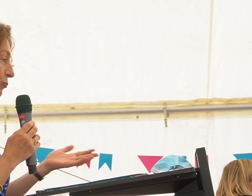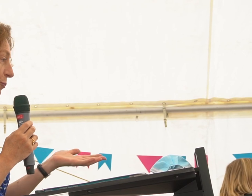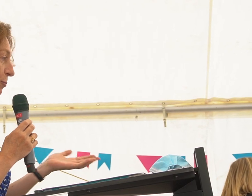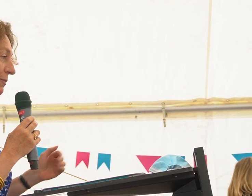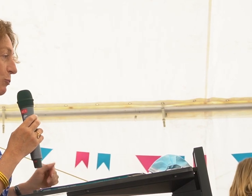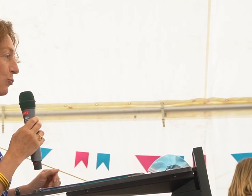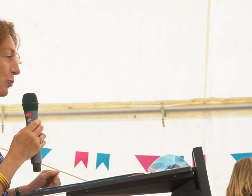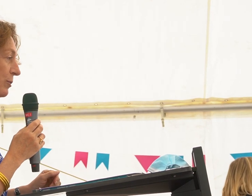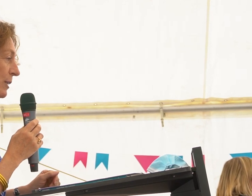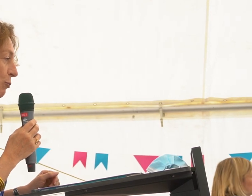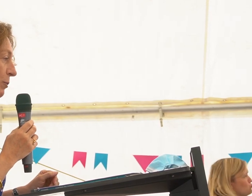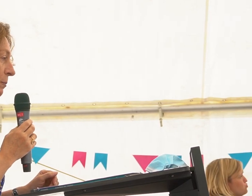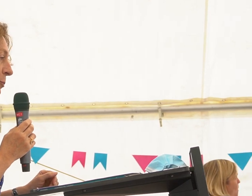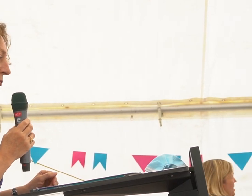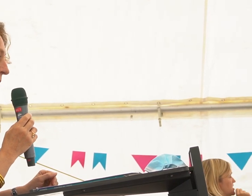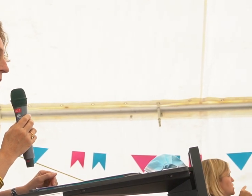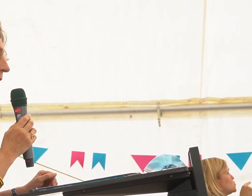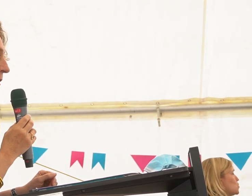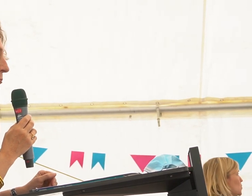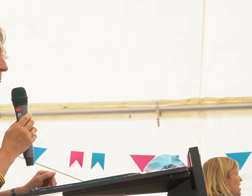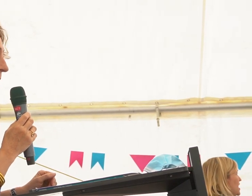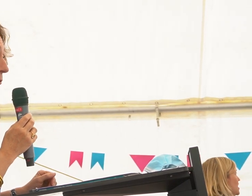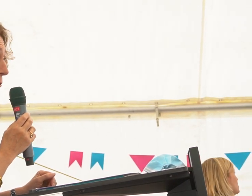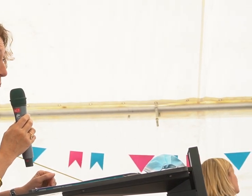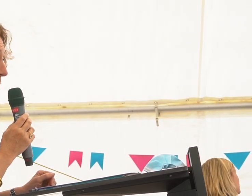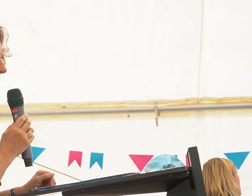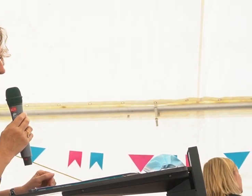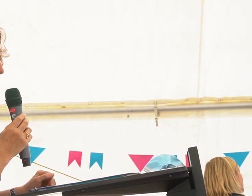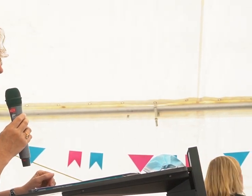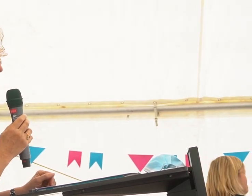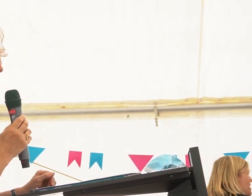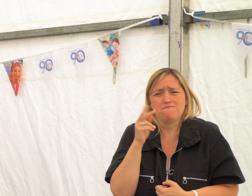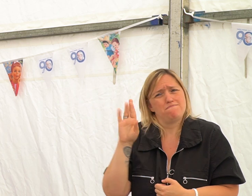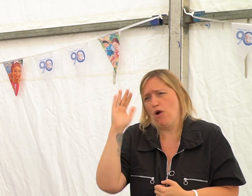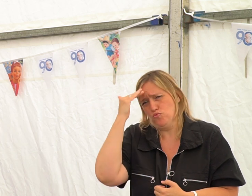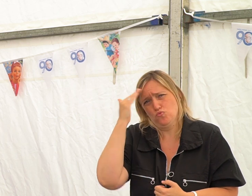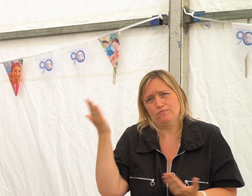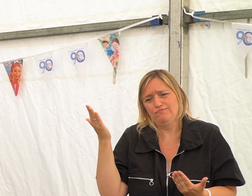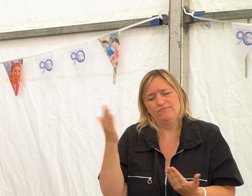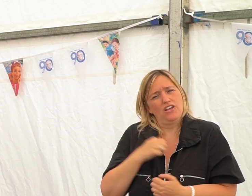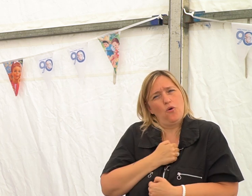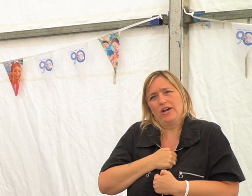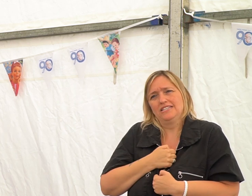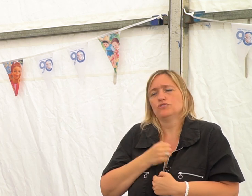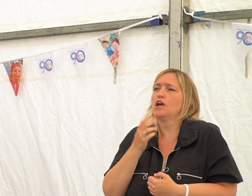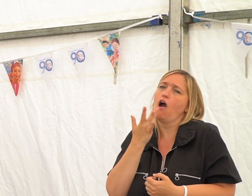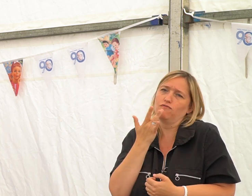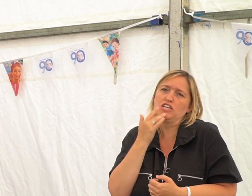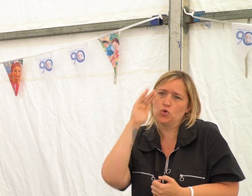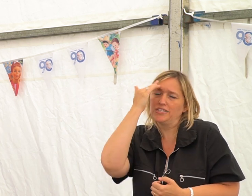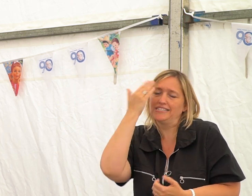Et tout ce que vous m'avez toujours dit de lui me fait regretter de ne pas l'avoir connu. J'aurais vraiment aimé le connaître, cet